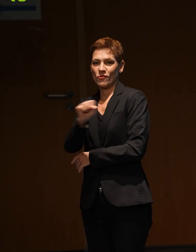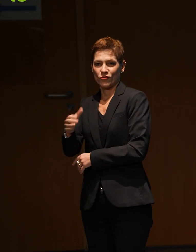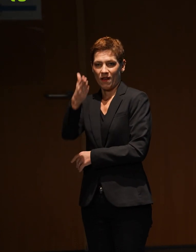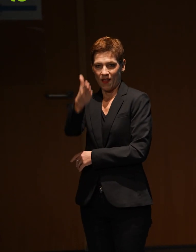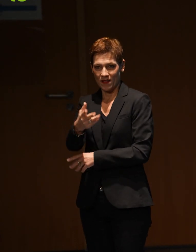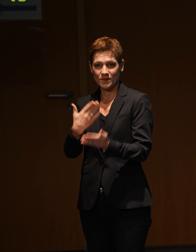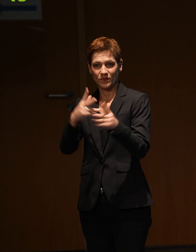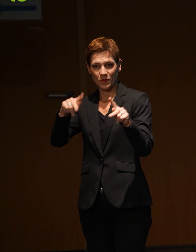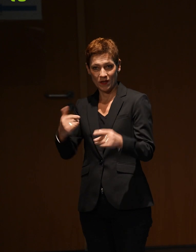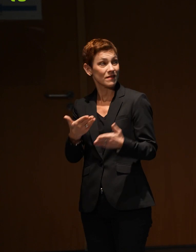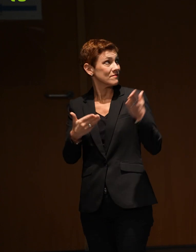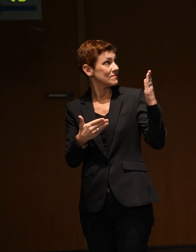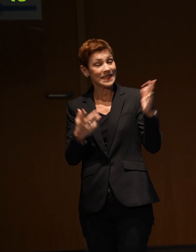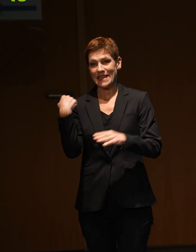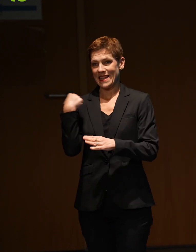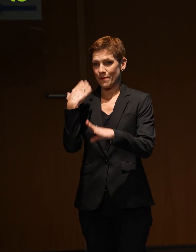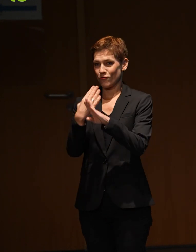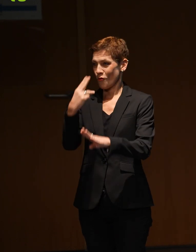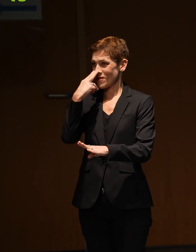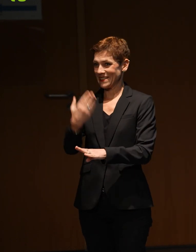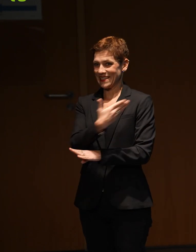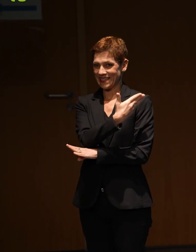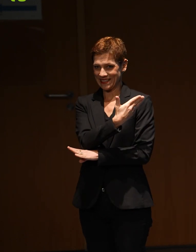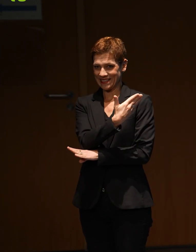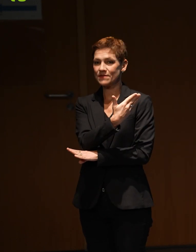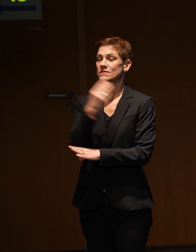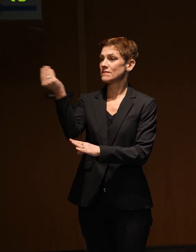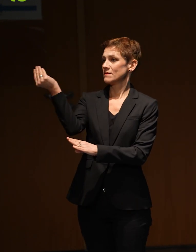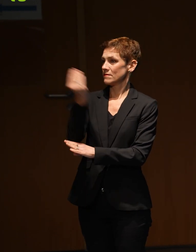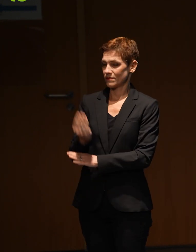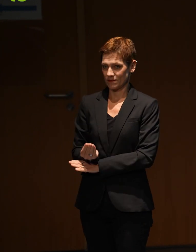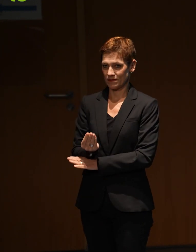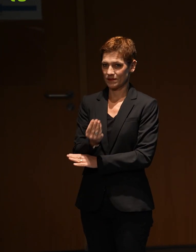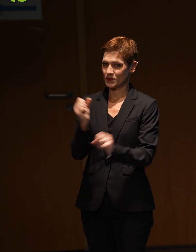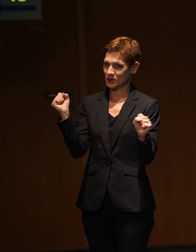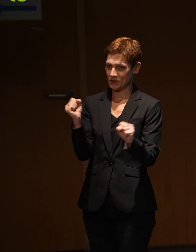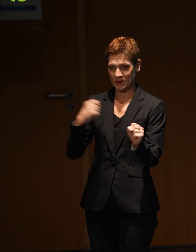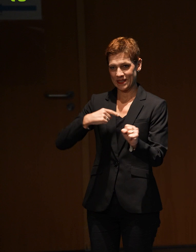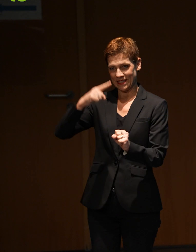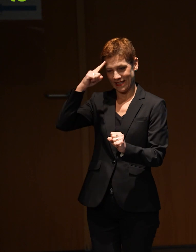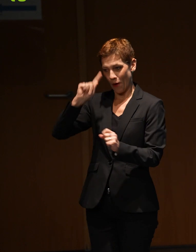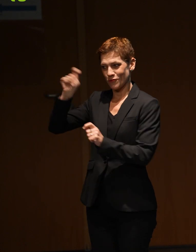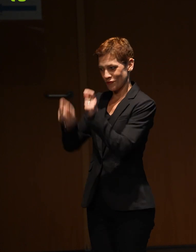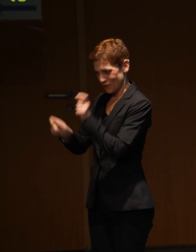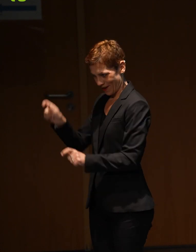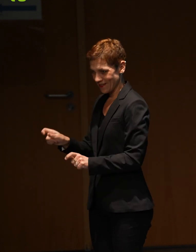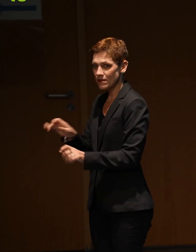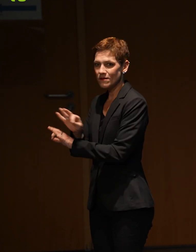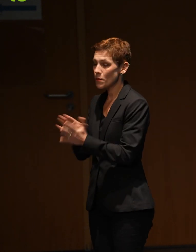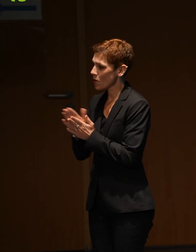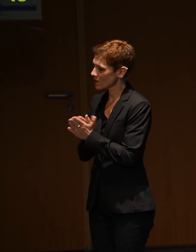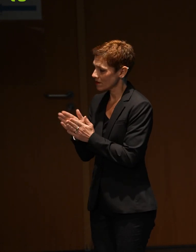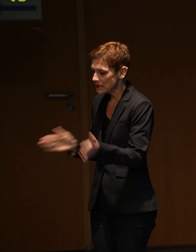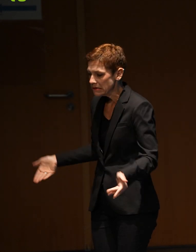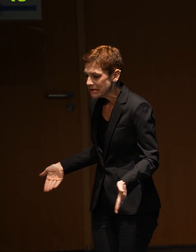von Walt Whitman, wir haben es gerade eben schon mal gesehen, bereichert haben. Das war sicher eine große Motivation für die Studierenden, eben das